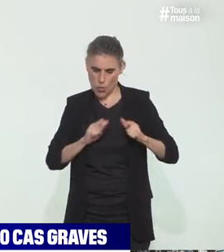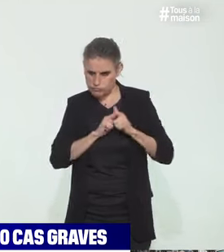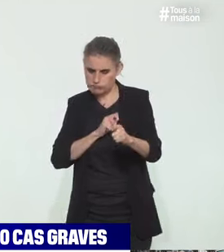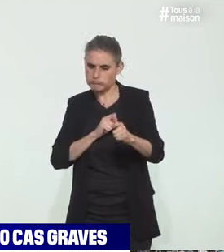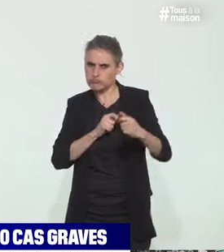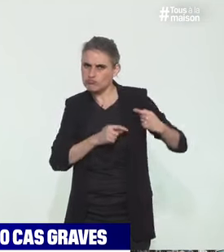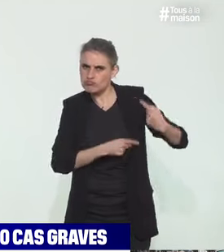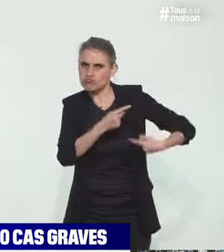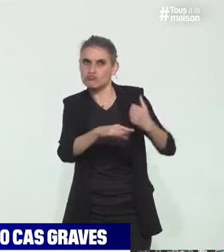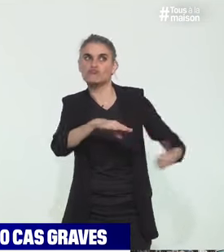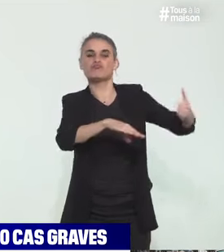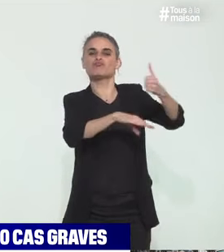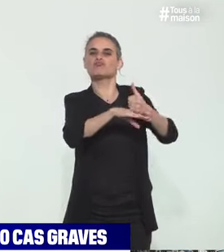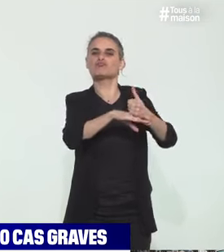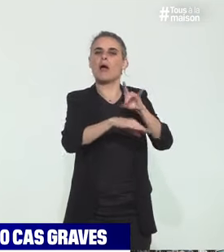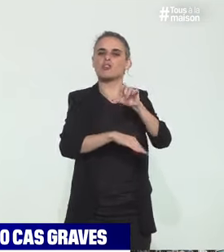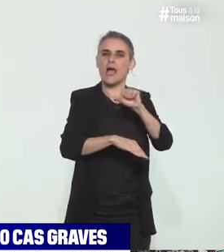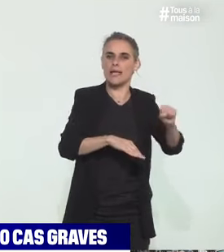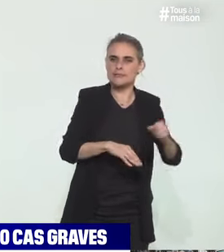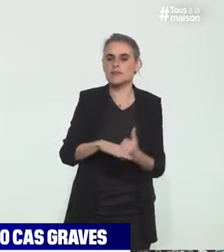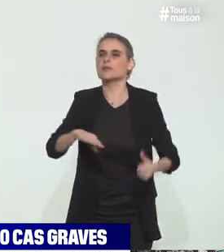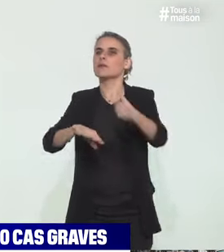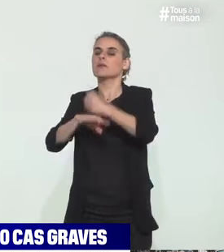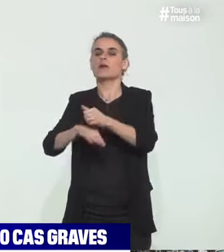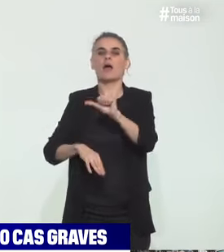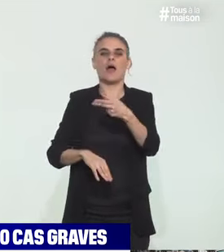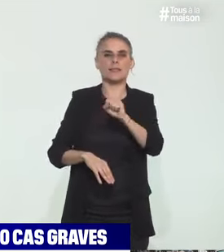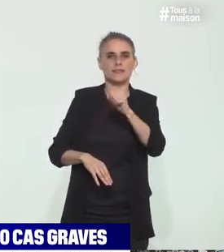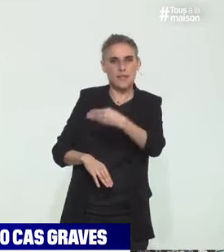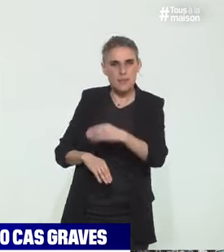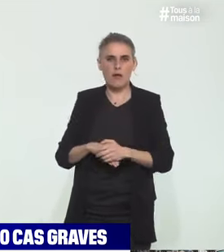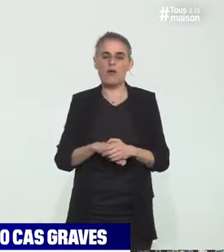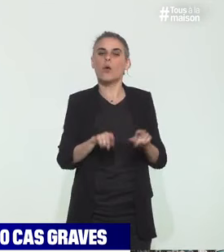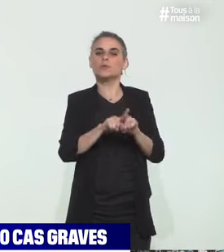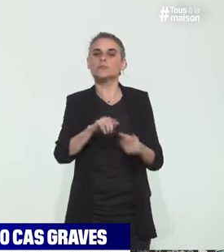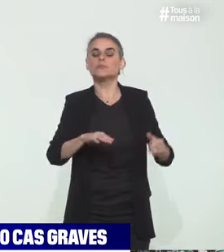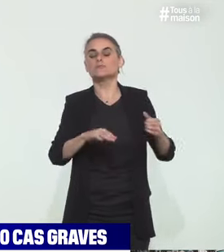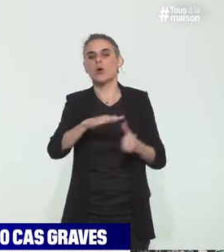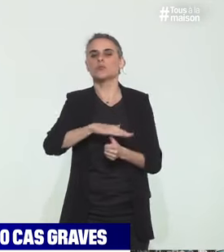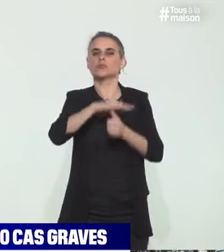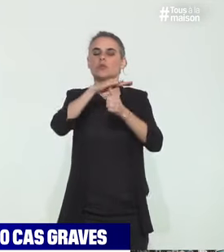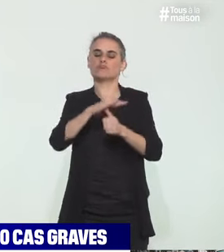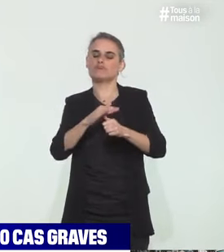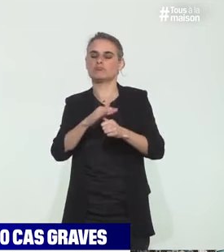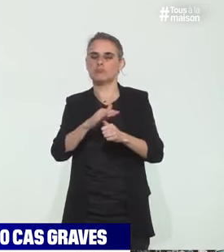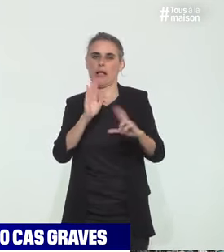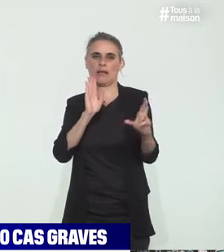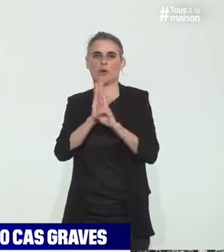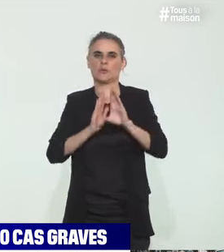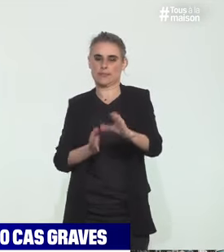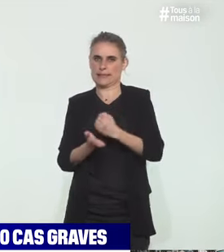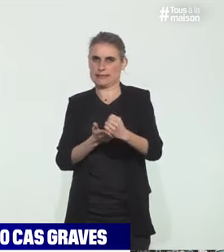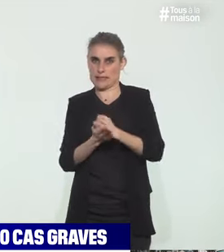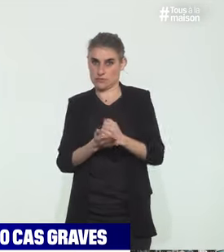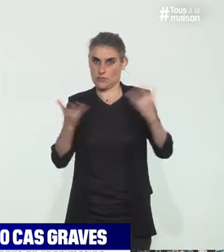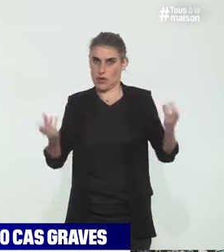part de la Haute Autorité de Santé, de la part de l'Agence nationale de sécurité du médicament, de la part du Centre national de référence qui valide ces tests. Je vous rappelle que